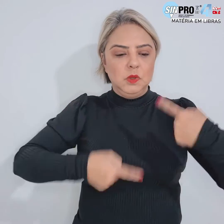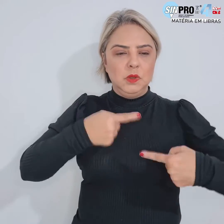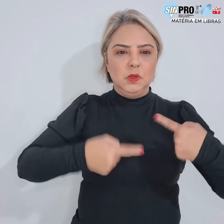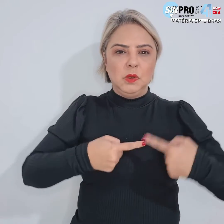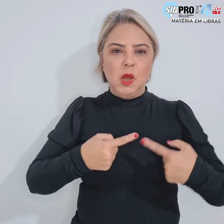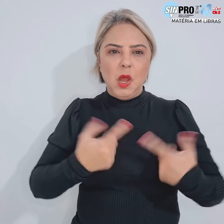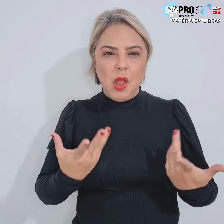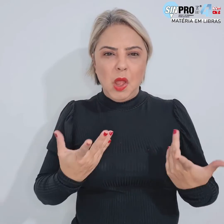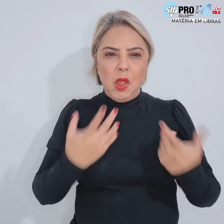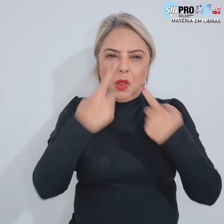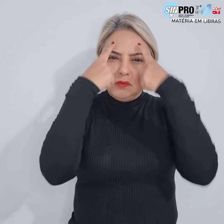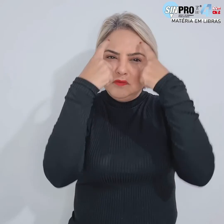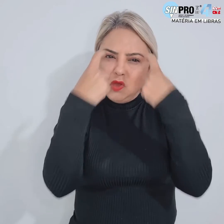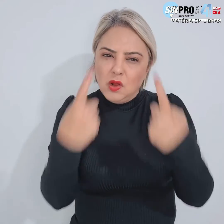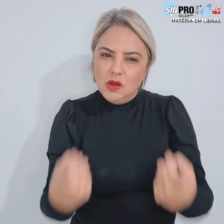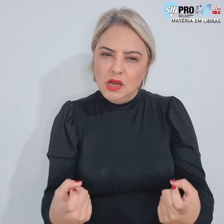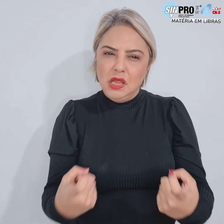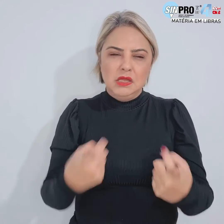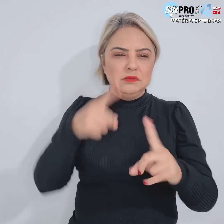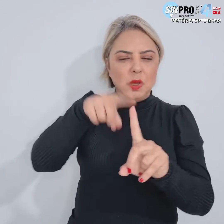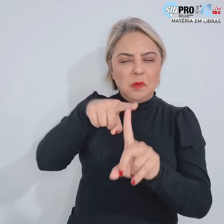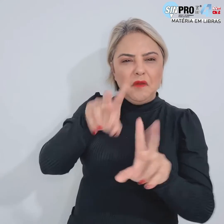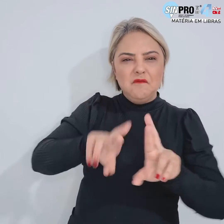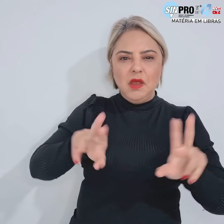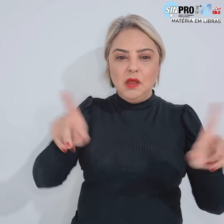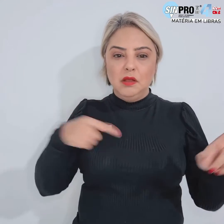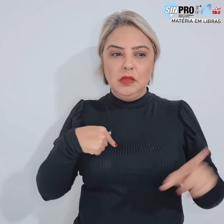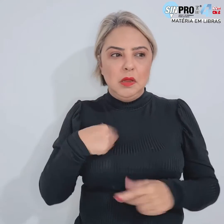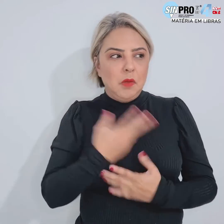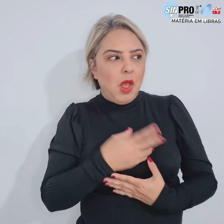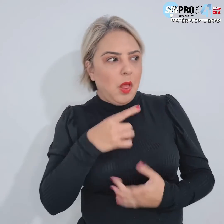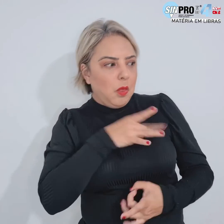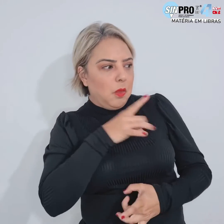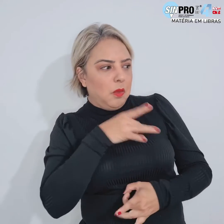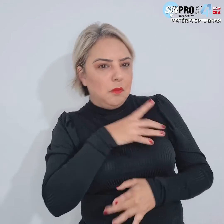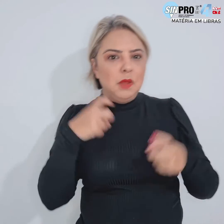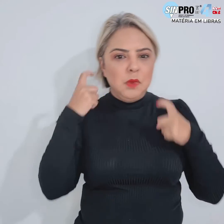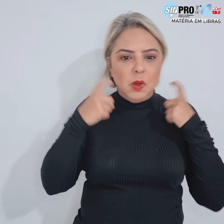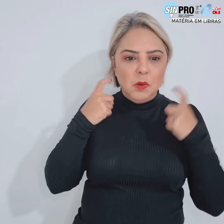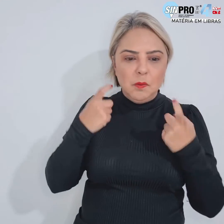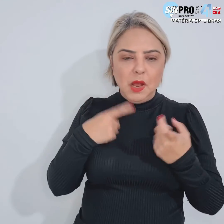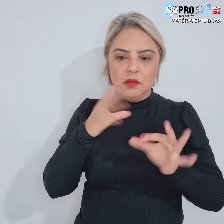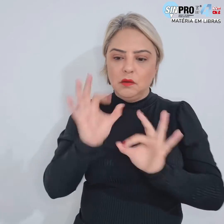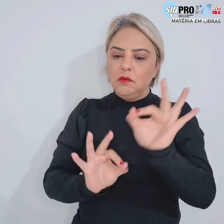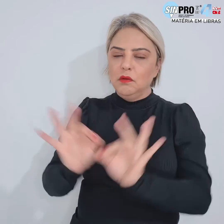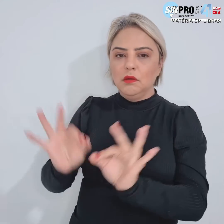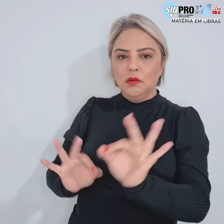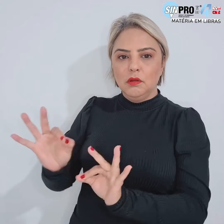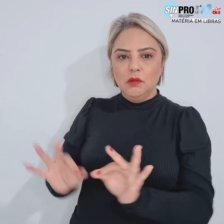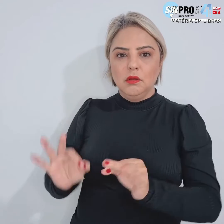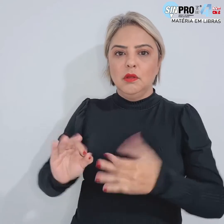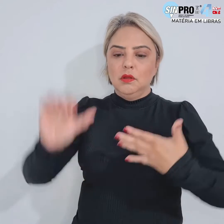de todo tipo, para intimidar qualquer reação, organização da classe trabalhadora